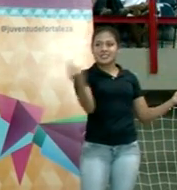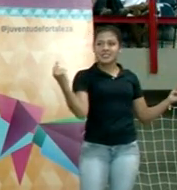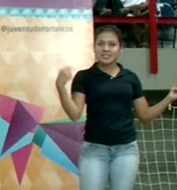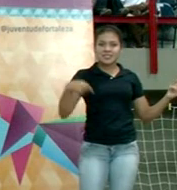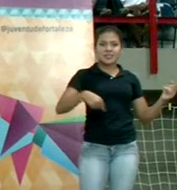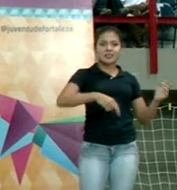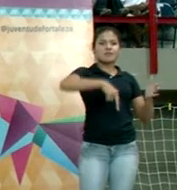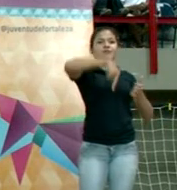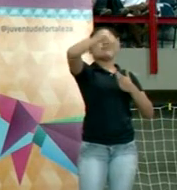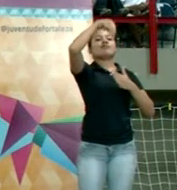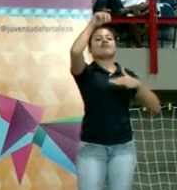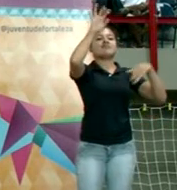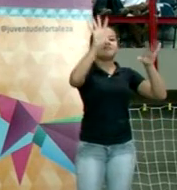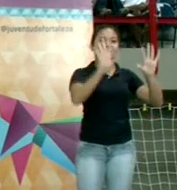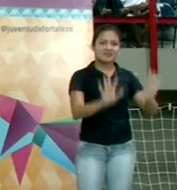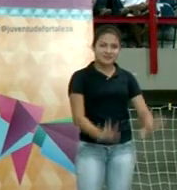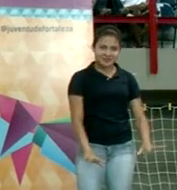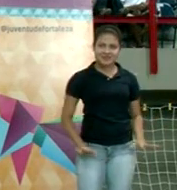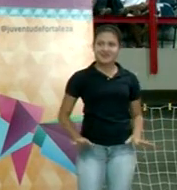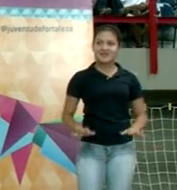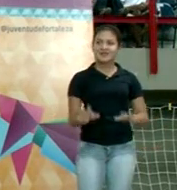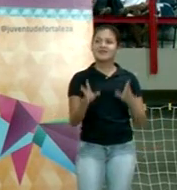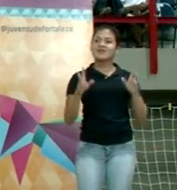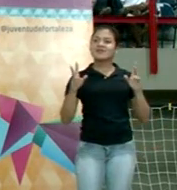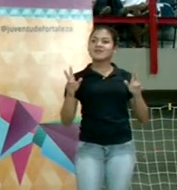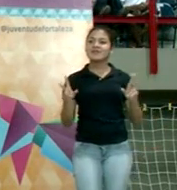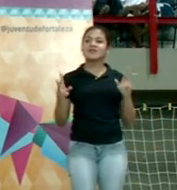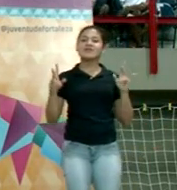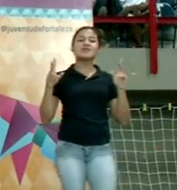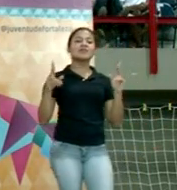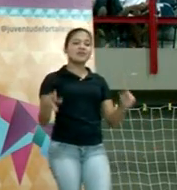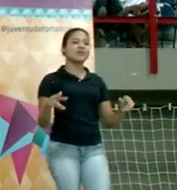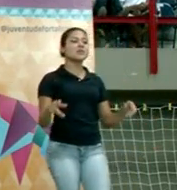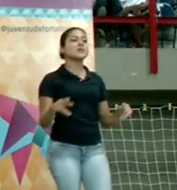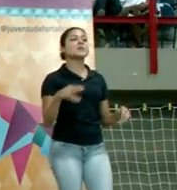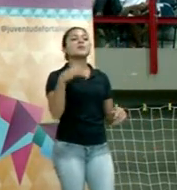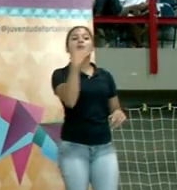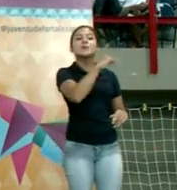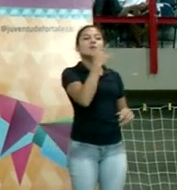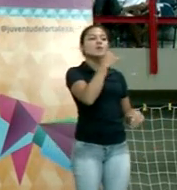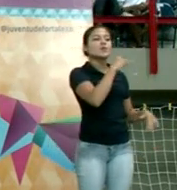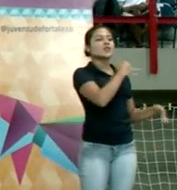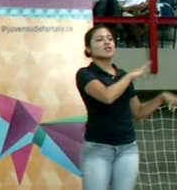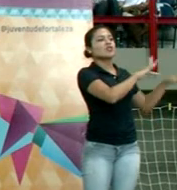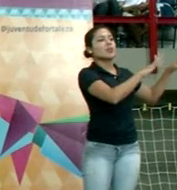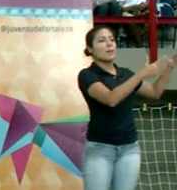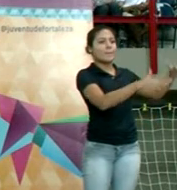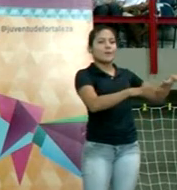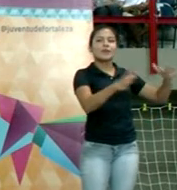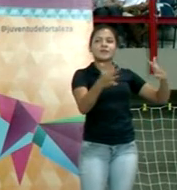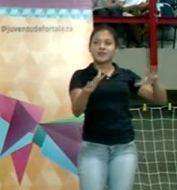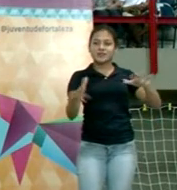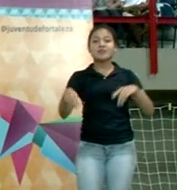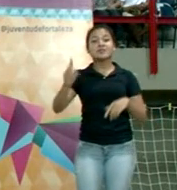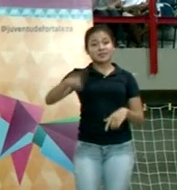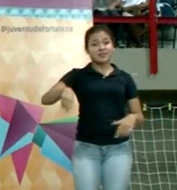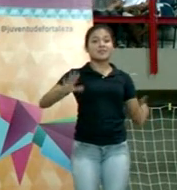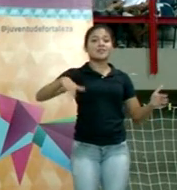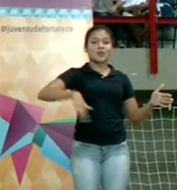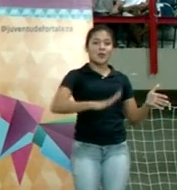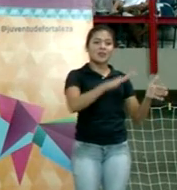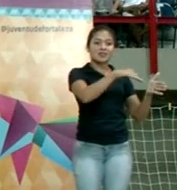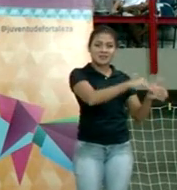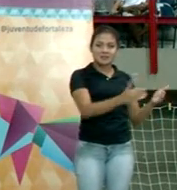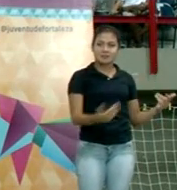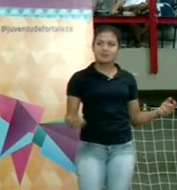para baixo onde estava no lugar. Você tem vibração e propagação em direções perpendiculares. Isso é uma onda transversal. E